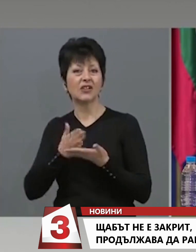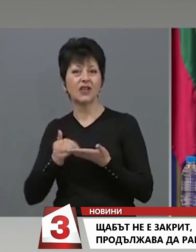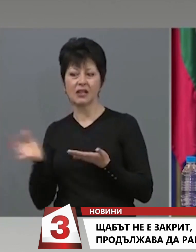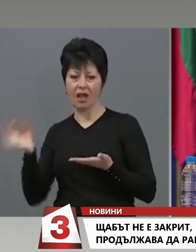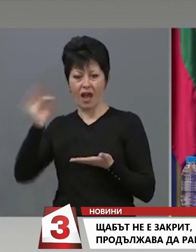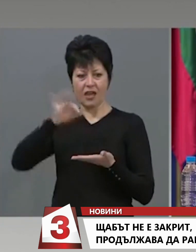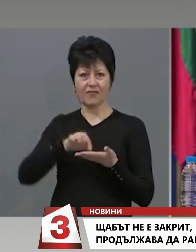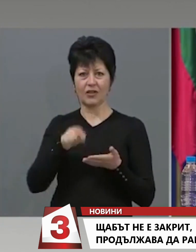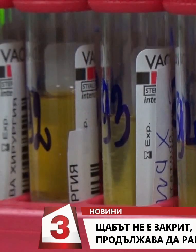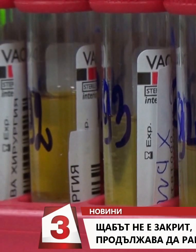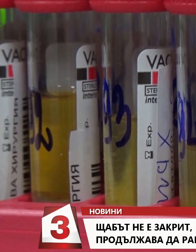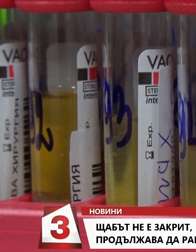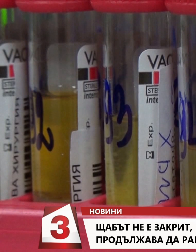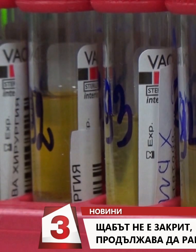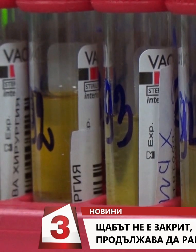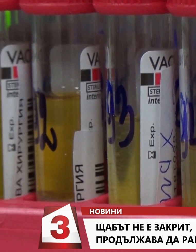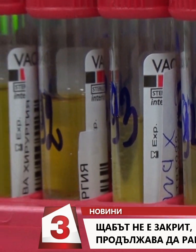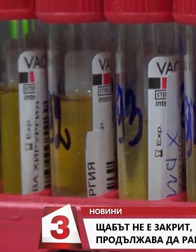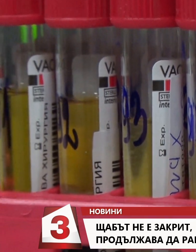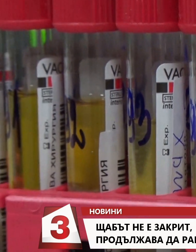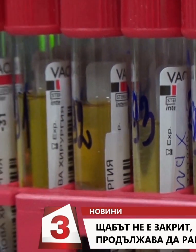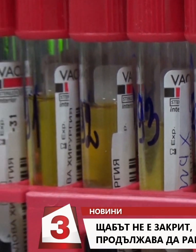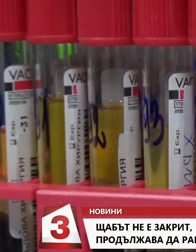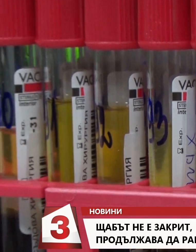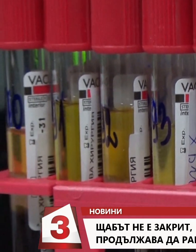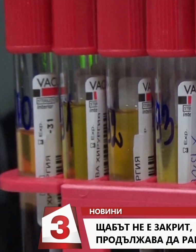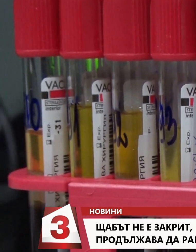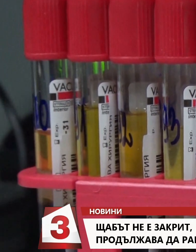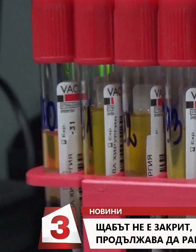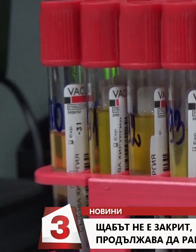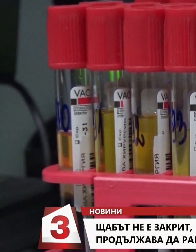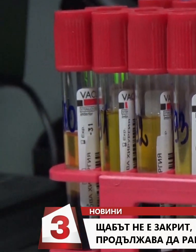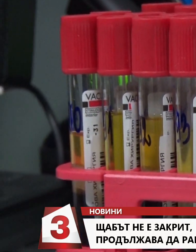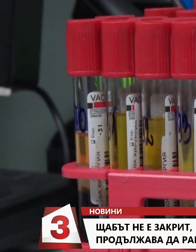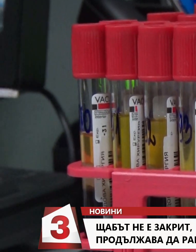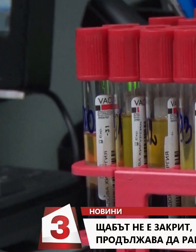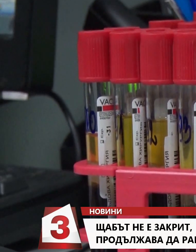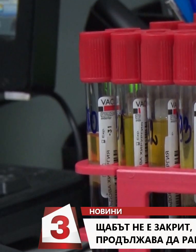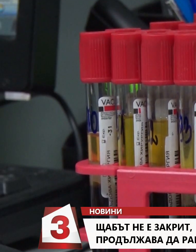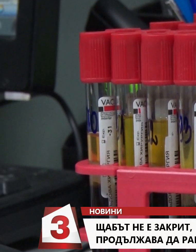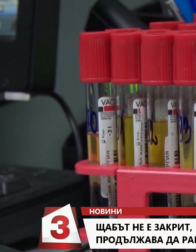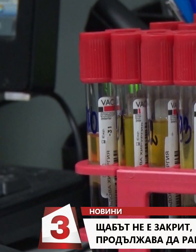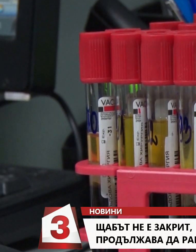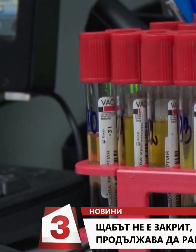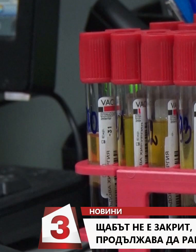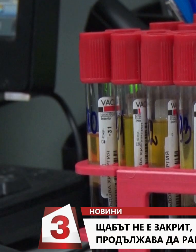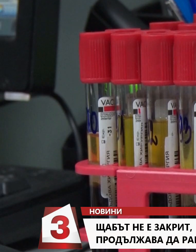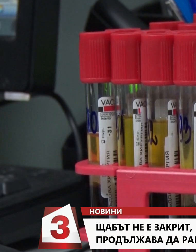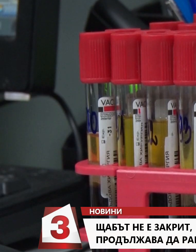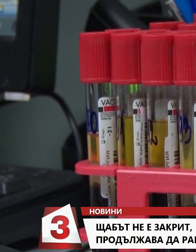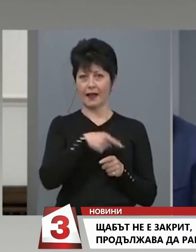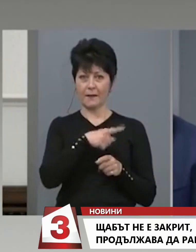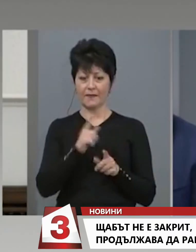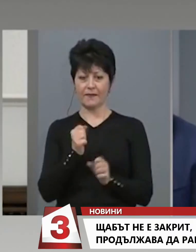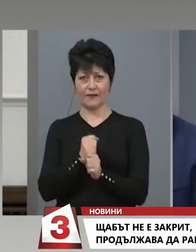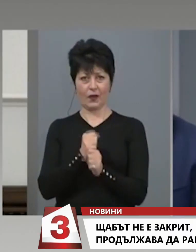идват, за да се заяждат с тях. Наред с атаките не липсваха и съмнения в професионалните качества на експертите, които поведоха битката срещу коронавируса